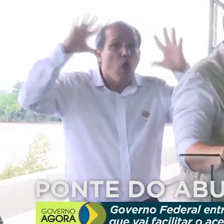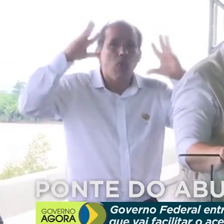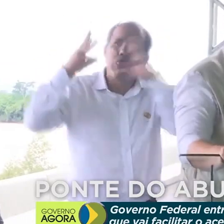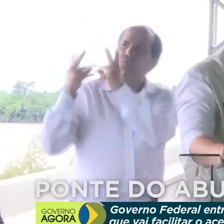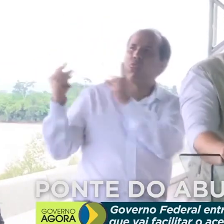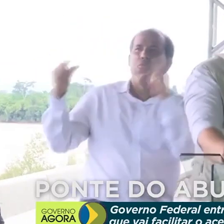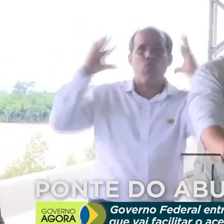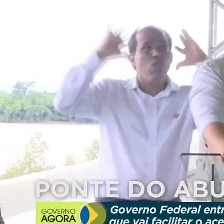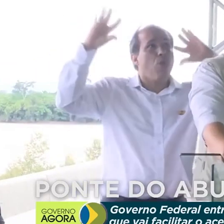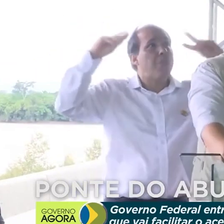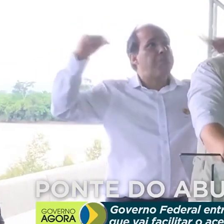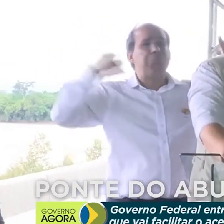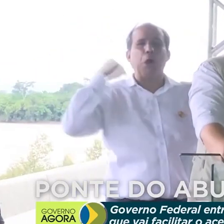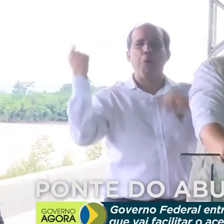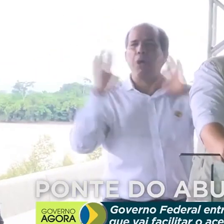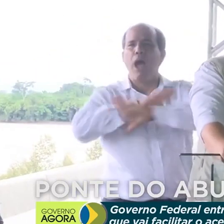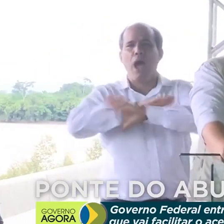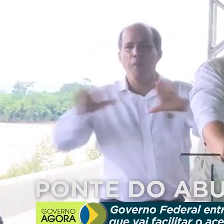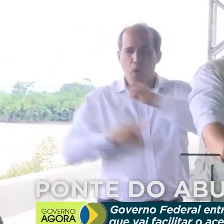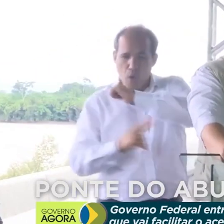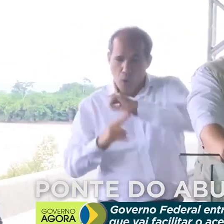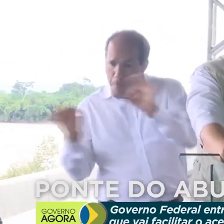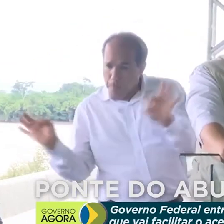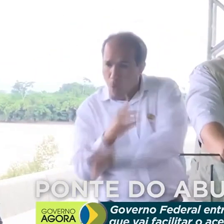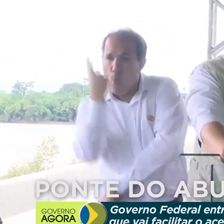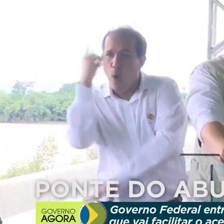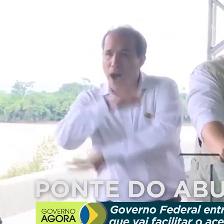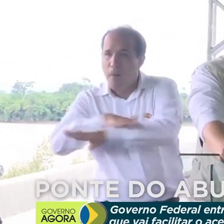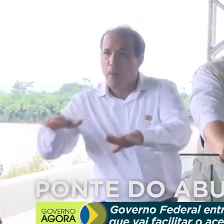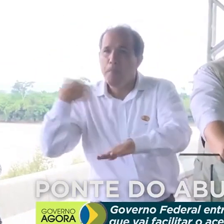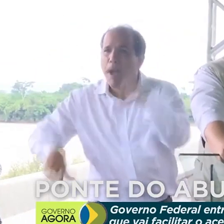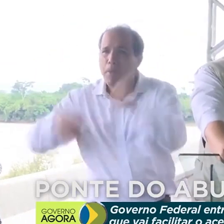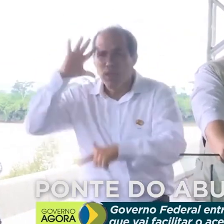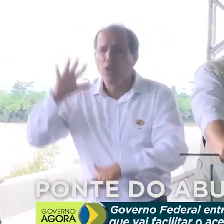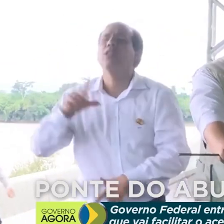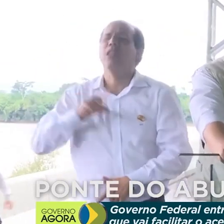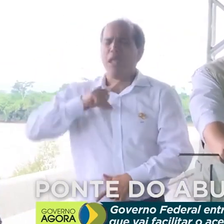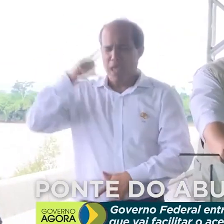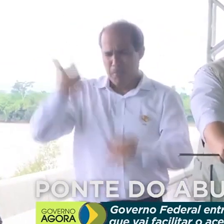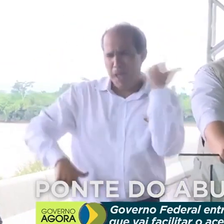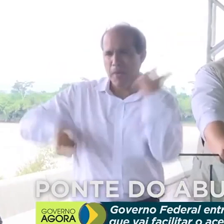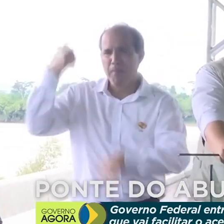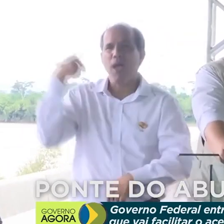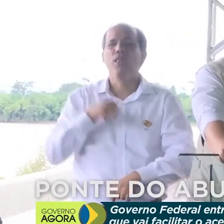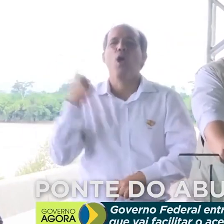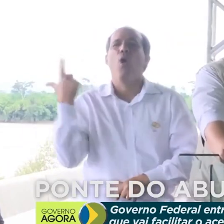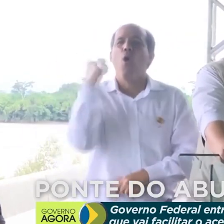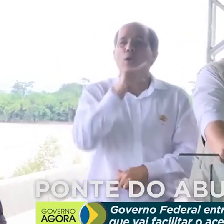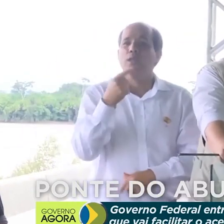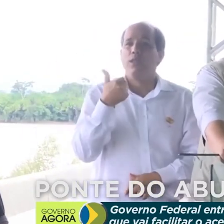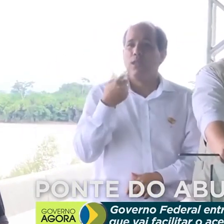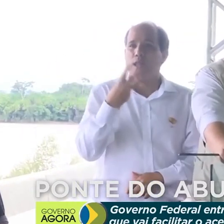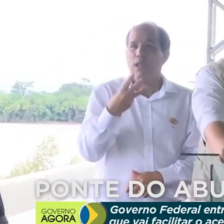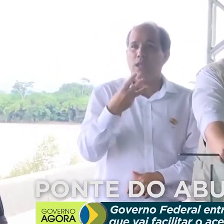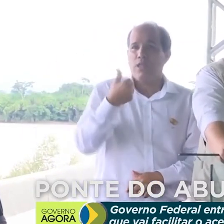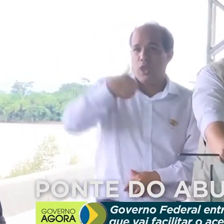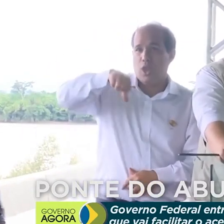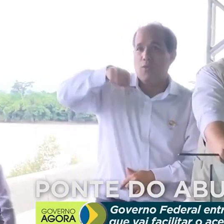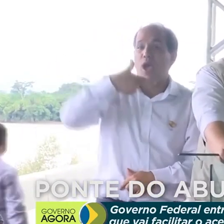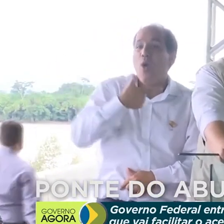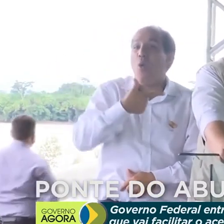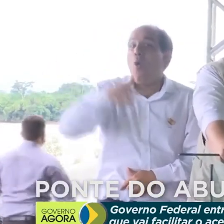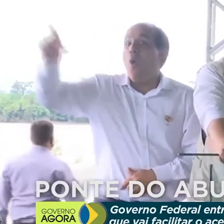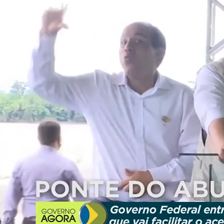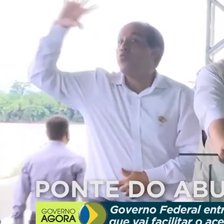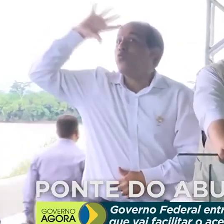vai acabar com a ponte do Madeira, não vai acabar com a ponte do Abunã. Gente, vem aí a 319, é o próximo sonho que